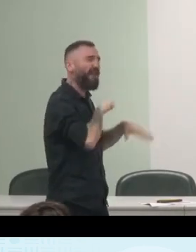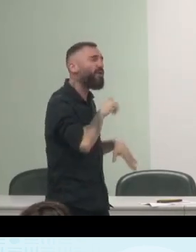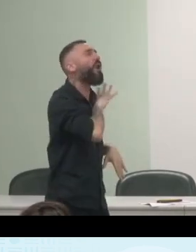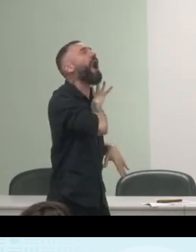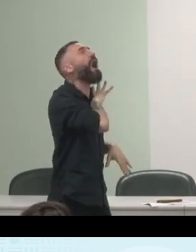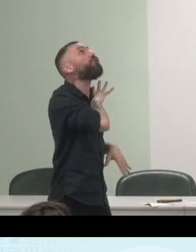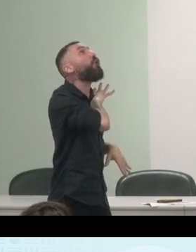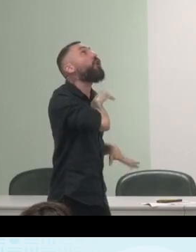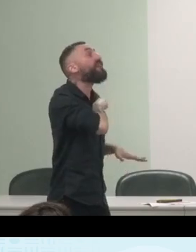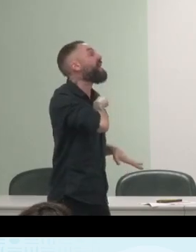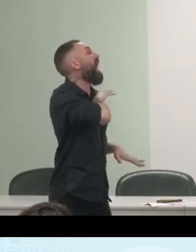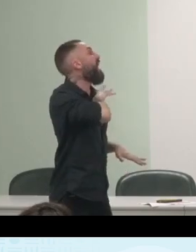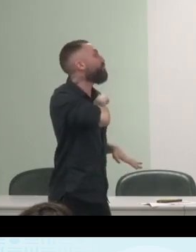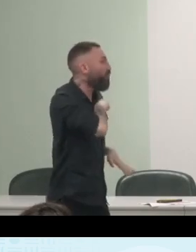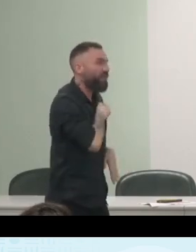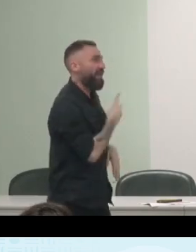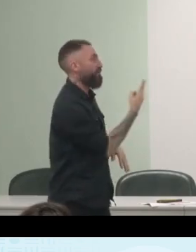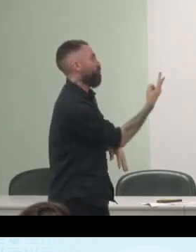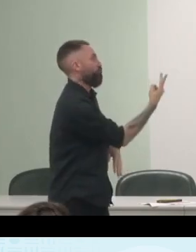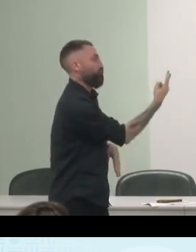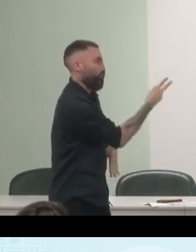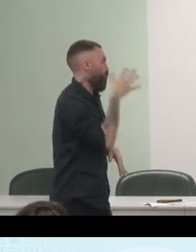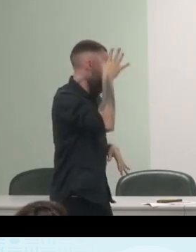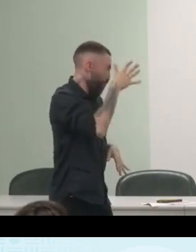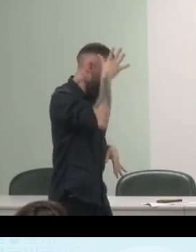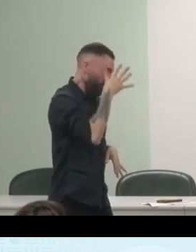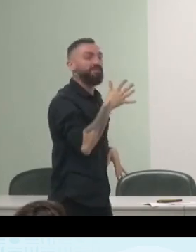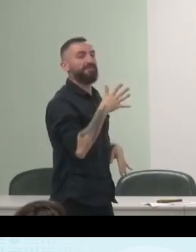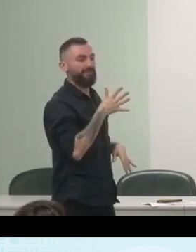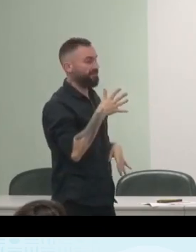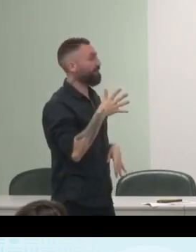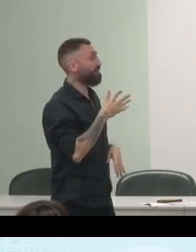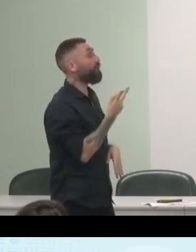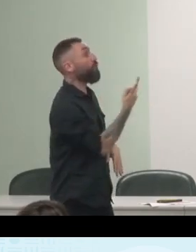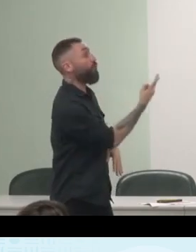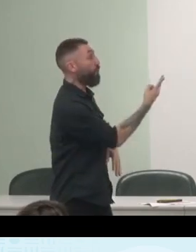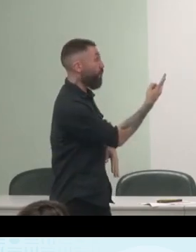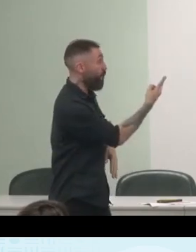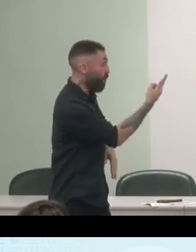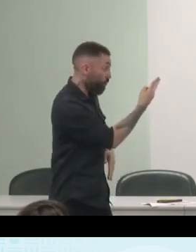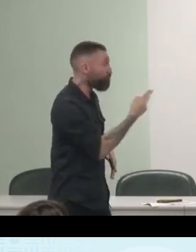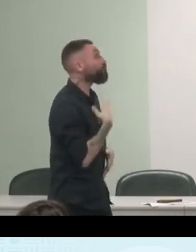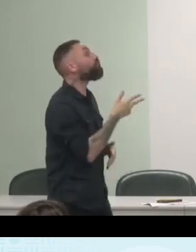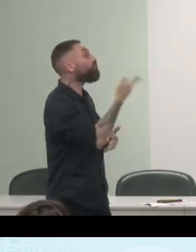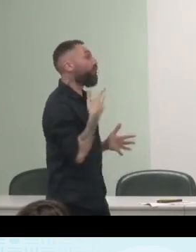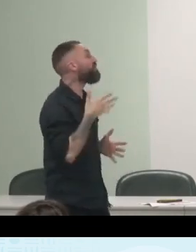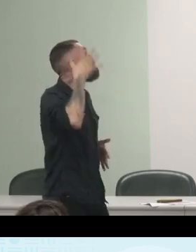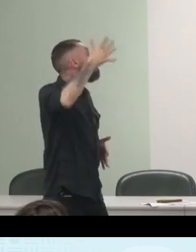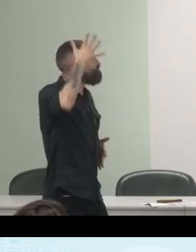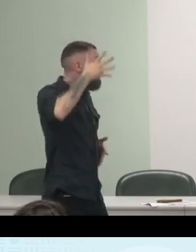mesmo as 2 mesas. São mesas que falam, né, de línguas de sinais, mas de